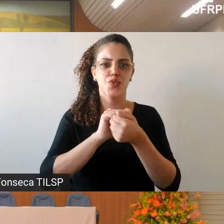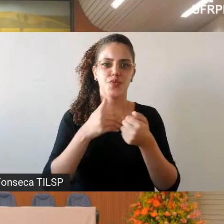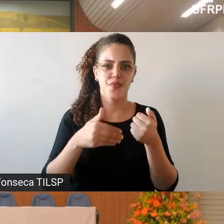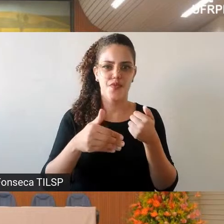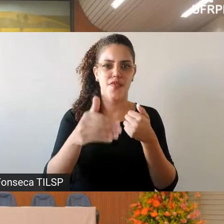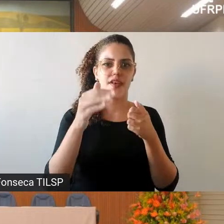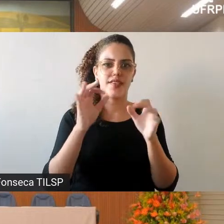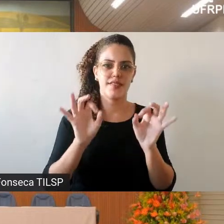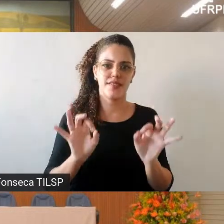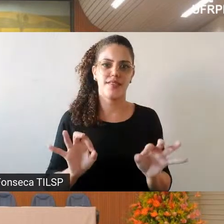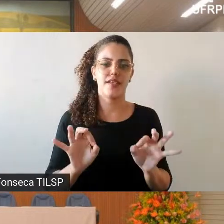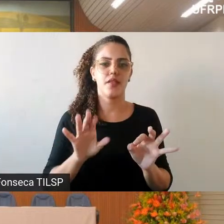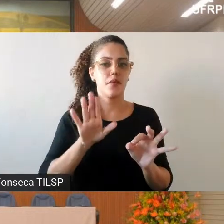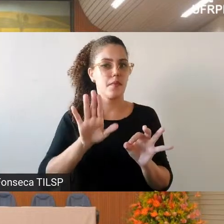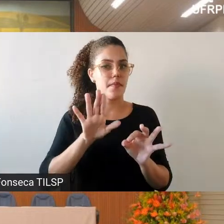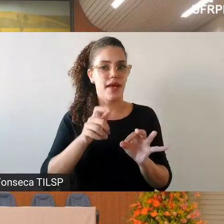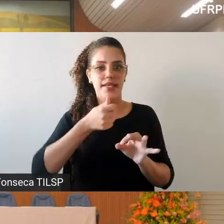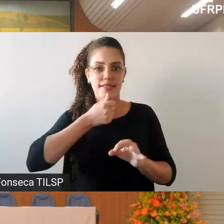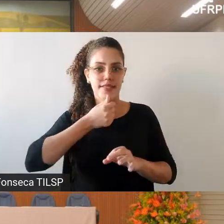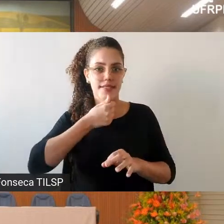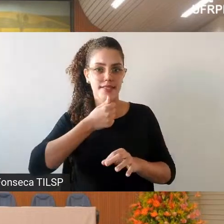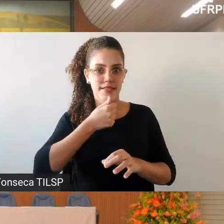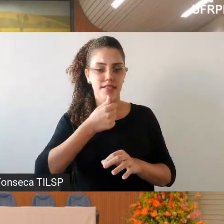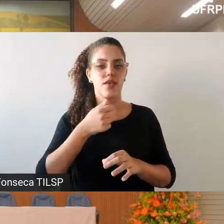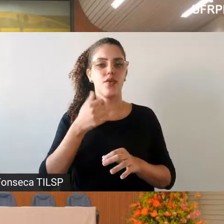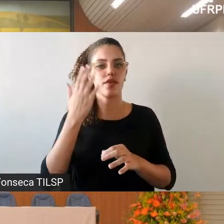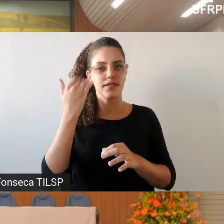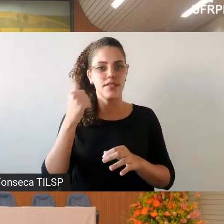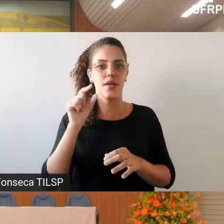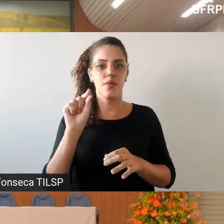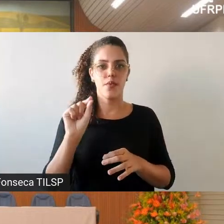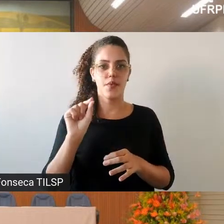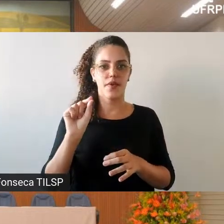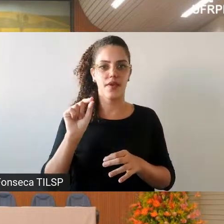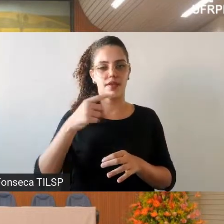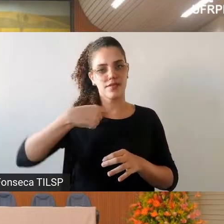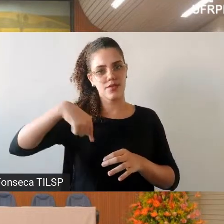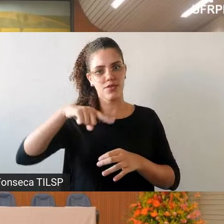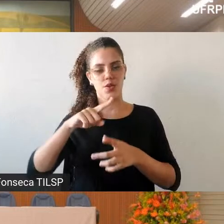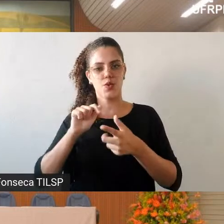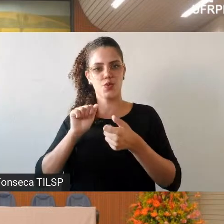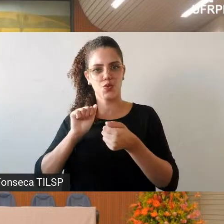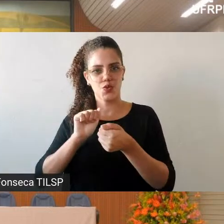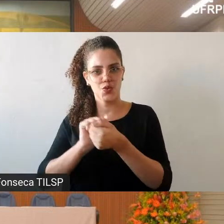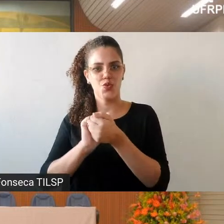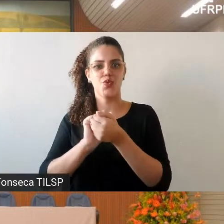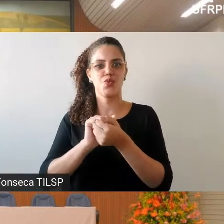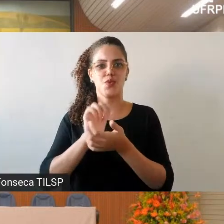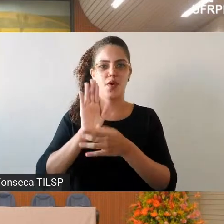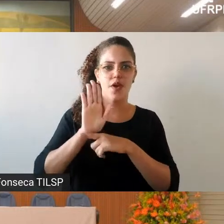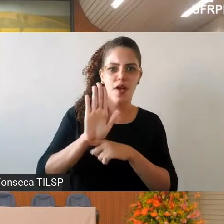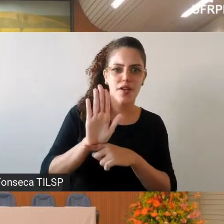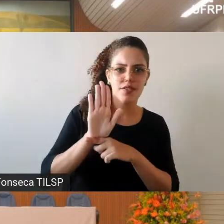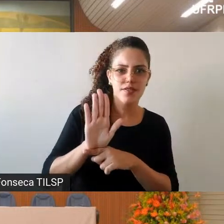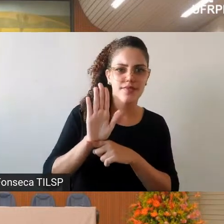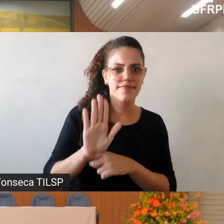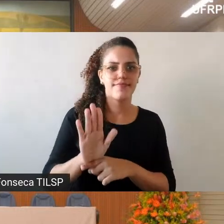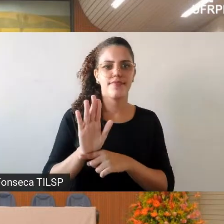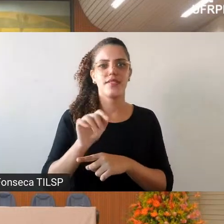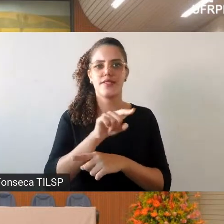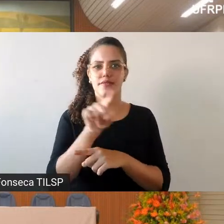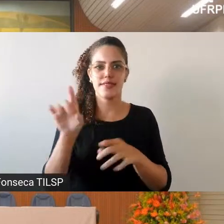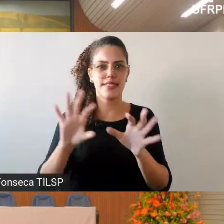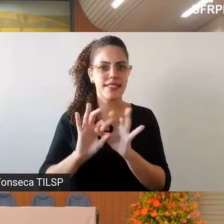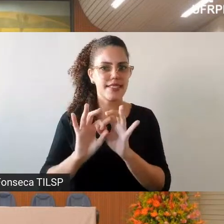aqui, com vocês e por vocês. Estaremos sempre à disposição. Todos os profissionais da UFRPE UASH